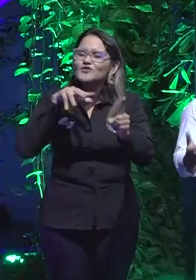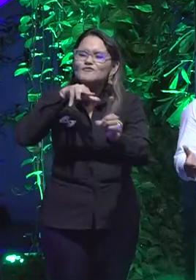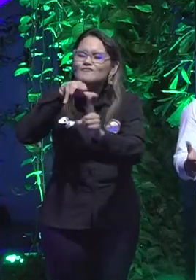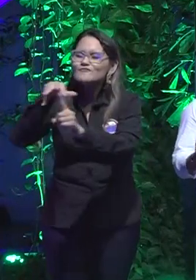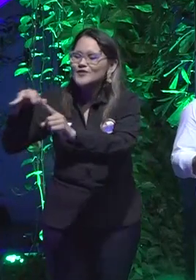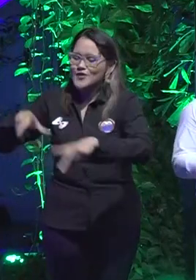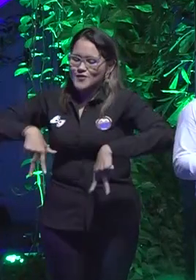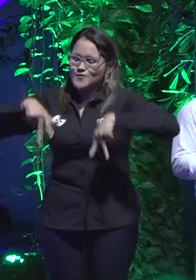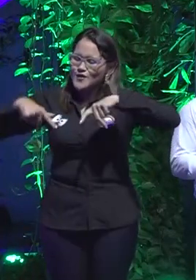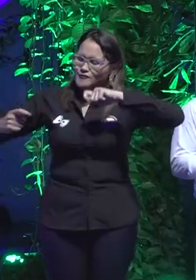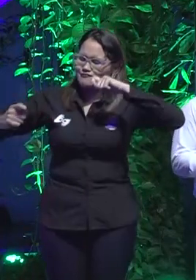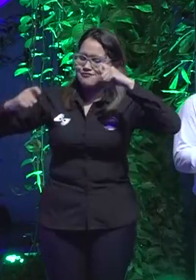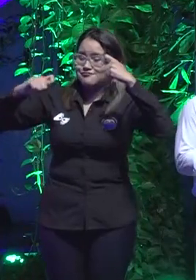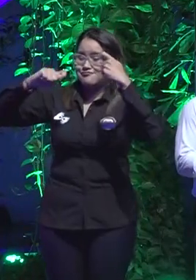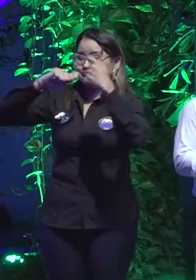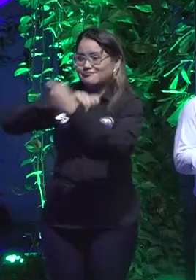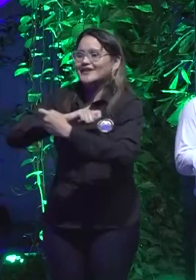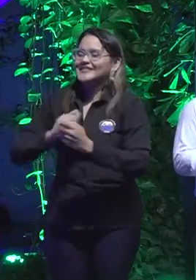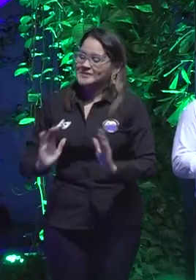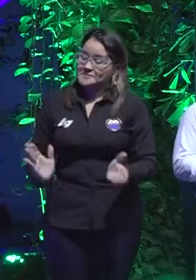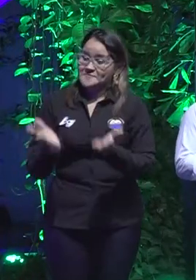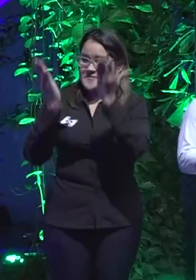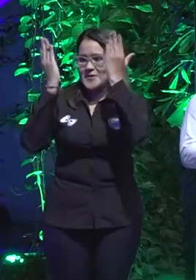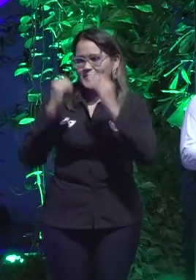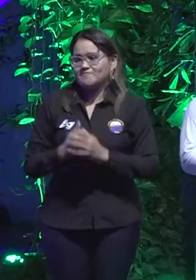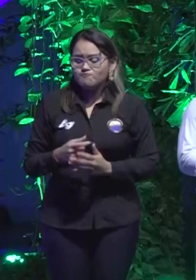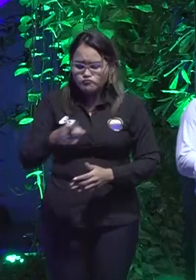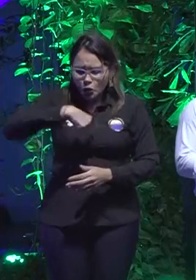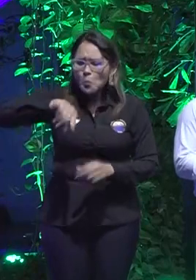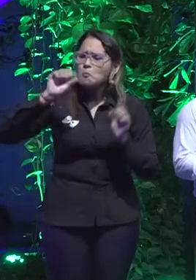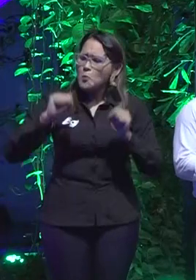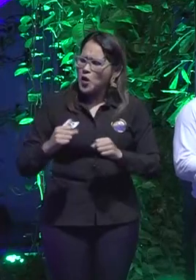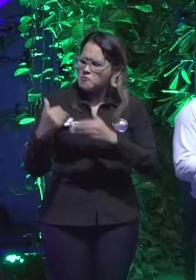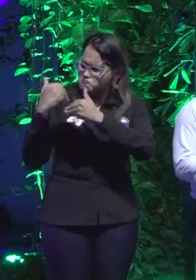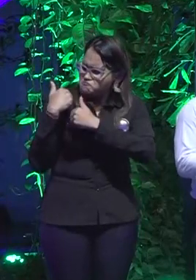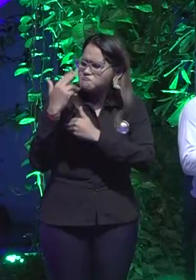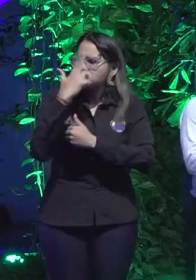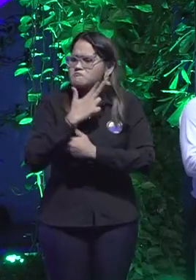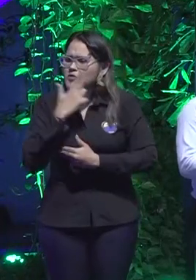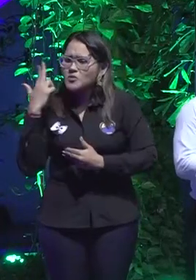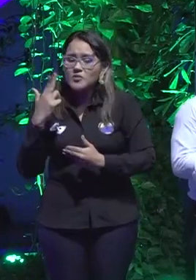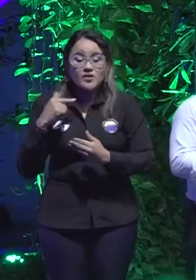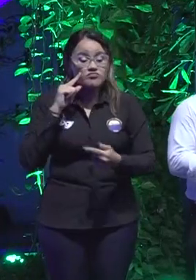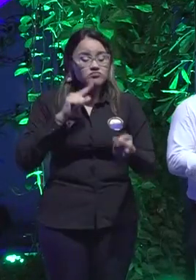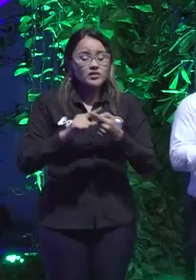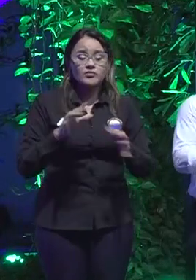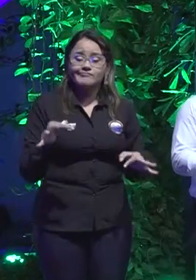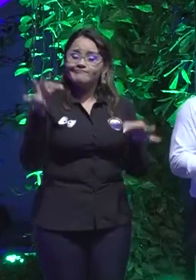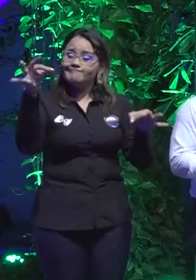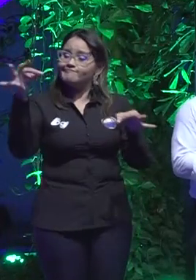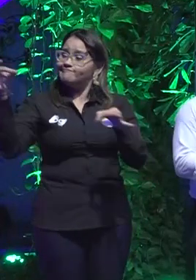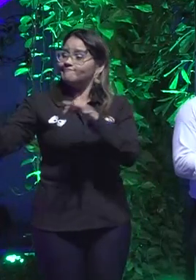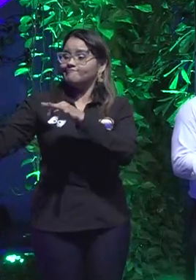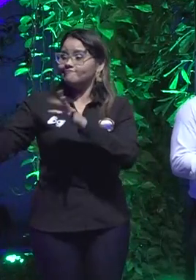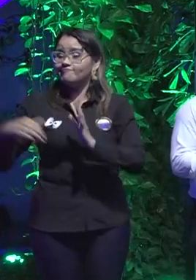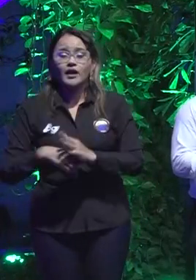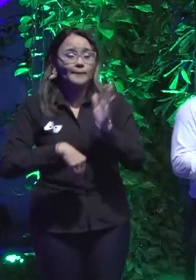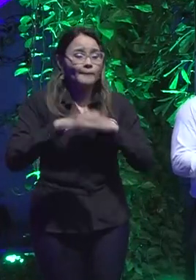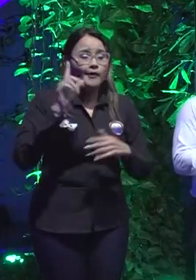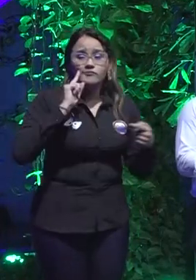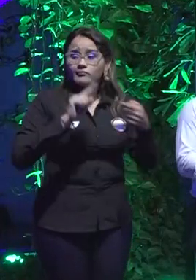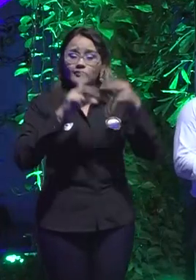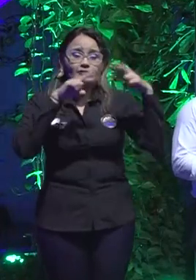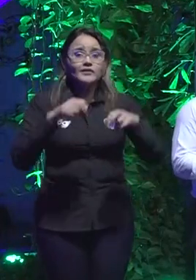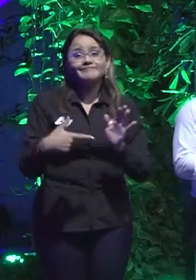vidas positivamente. Podemos asumir un compromiso que vaya más allá de simplemente entregar títulos, publicar artículos, y